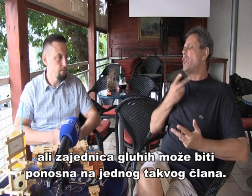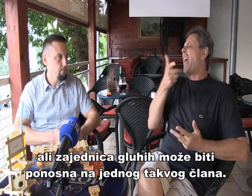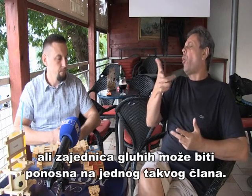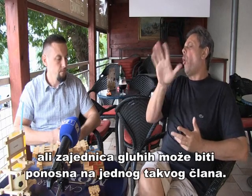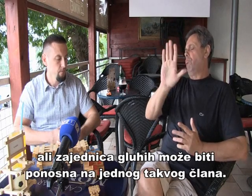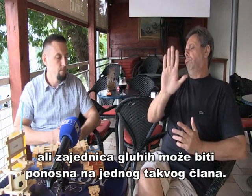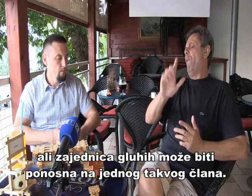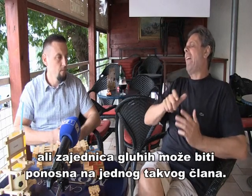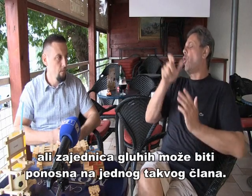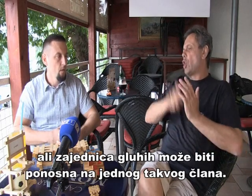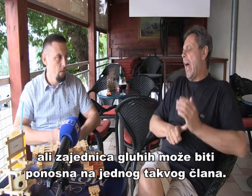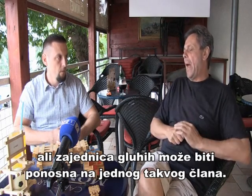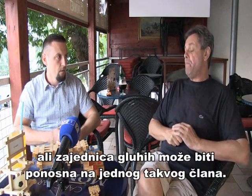na jednog ovakvog člana.